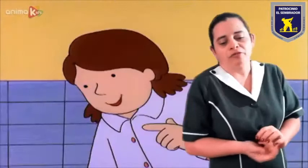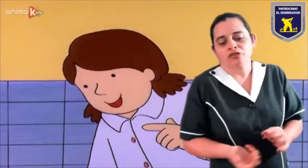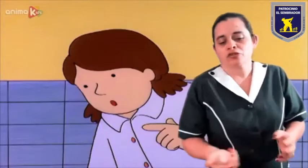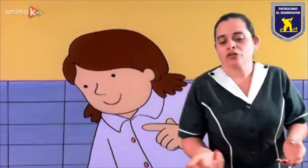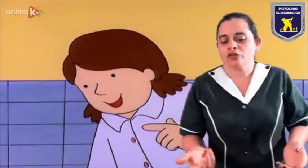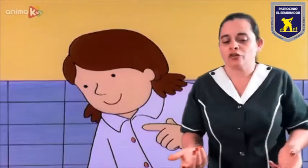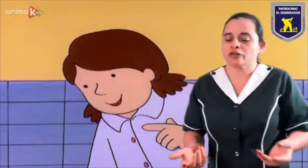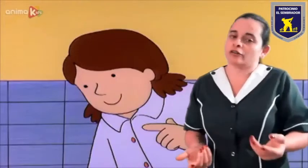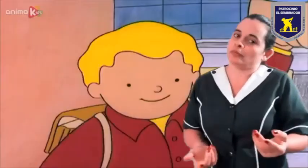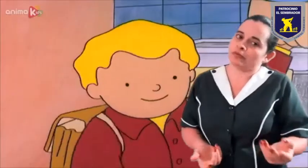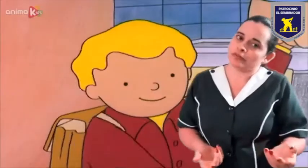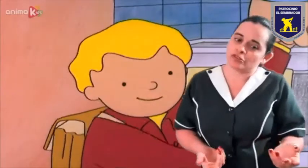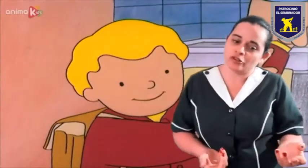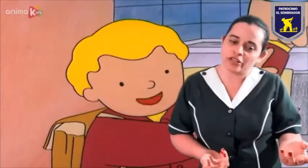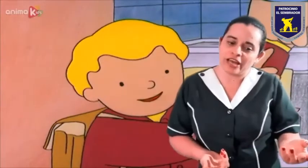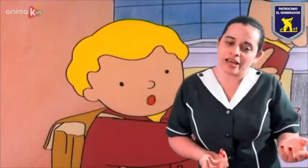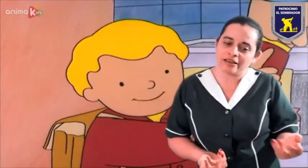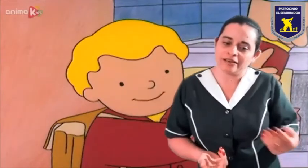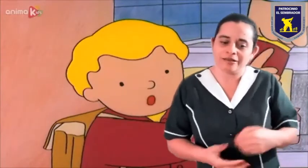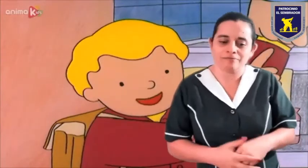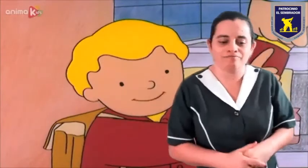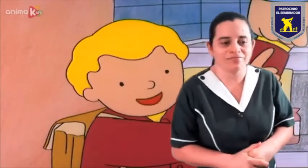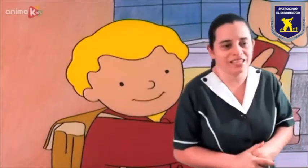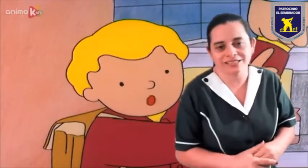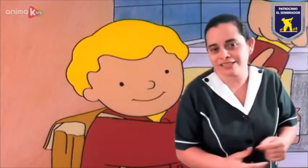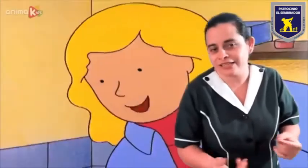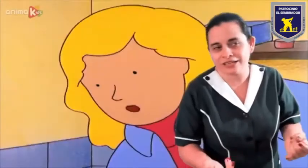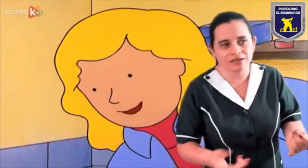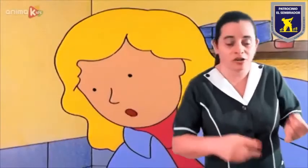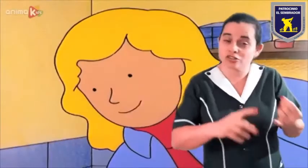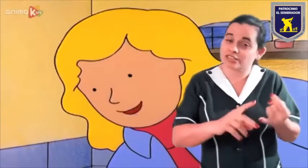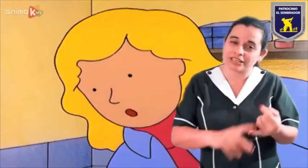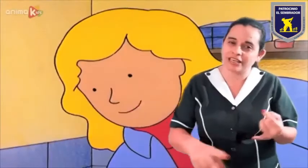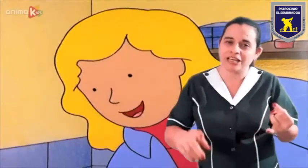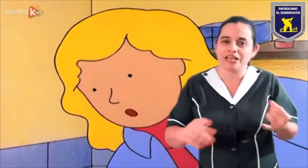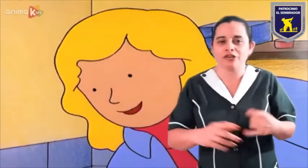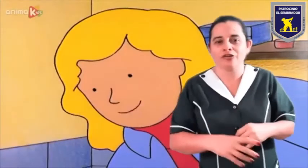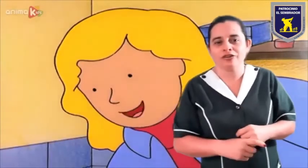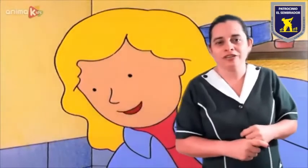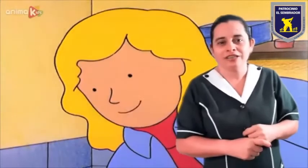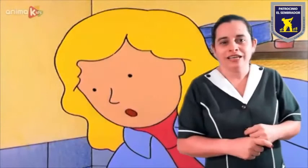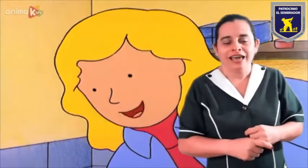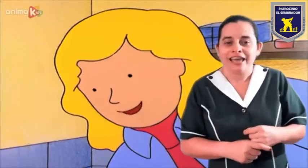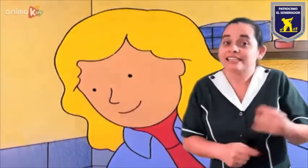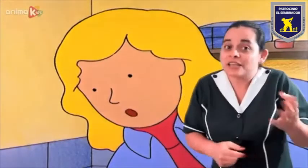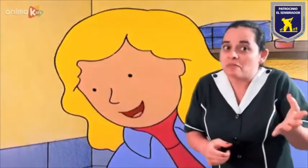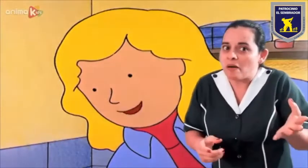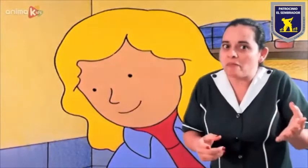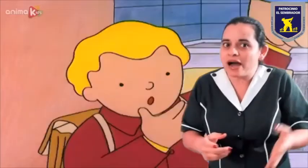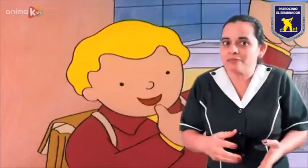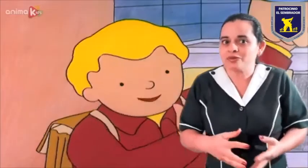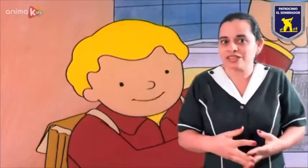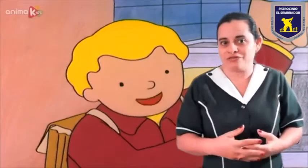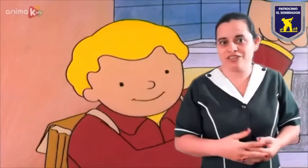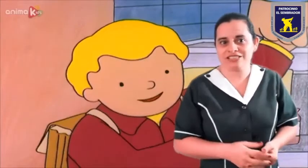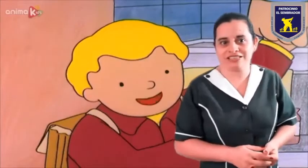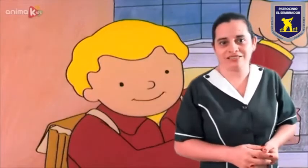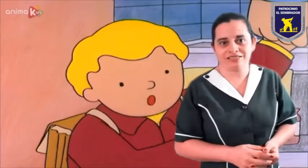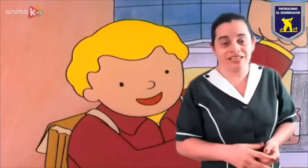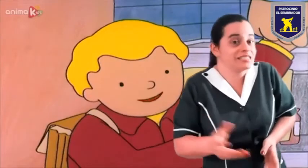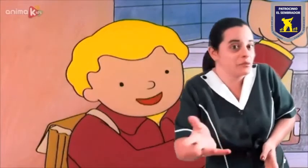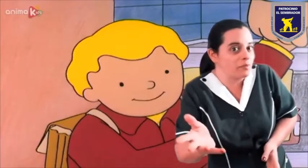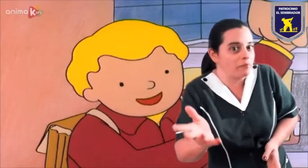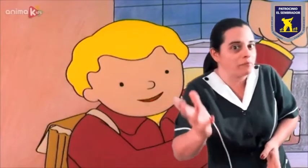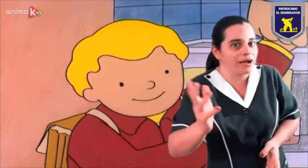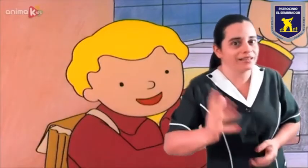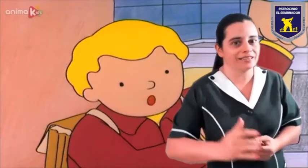Ser profesor o profesora es ser consejero. Es ser mamá muchas veces.